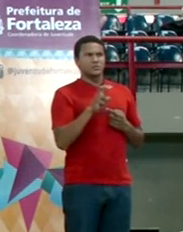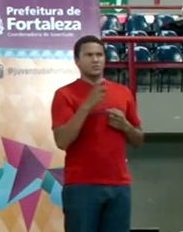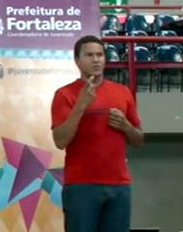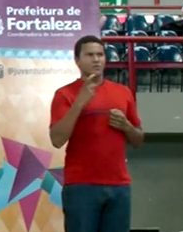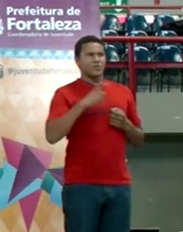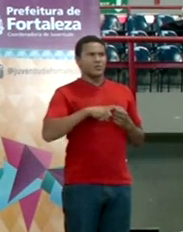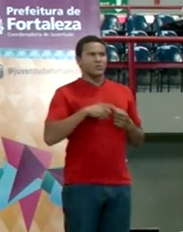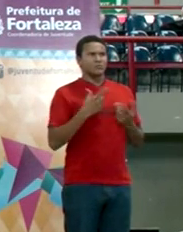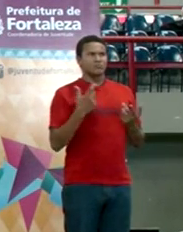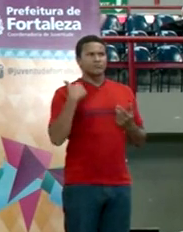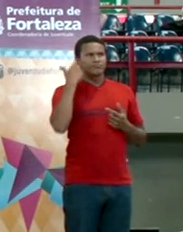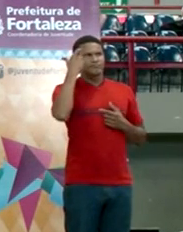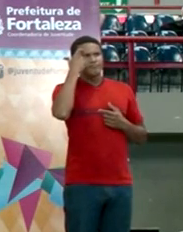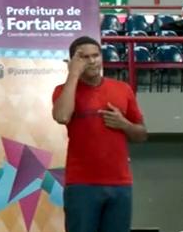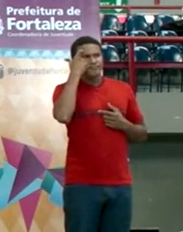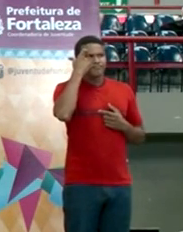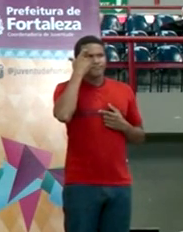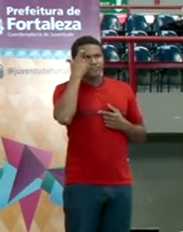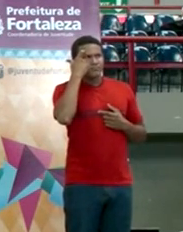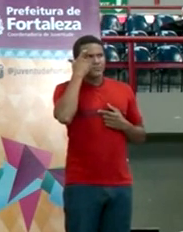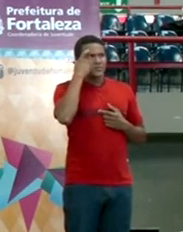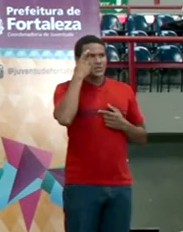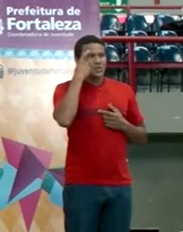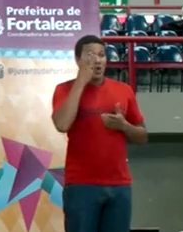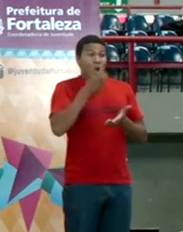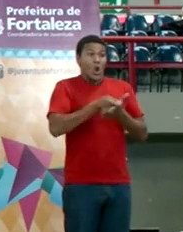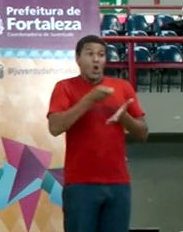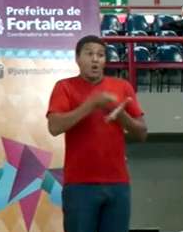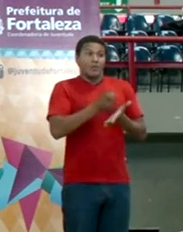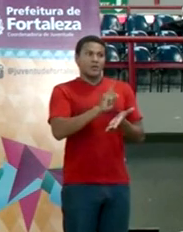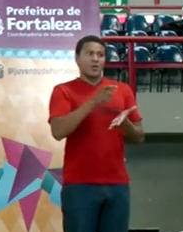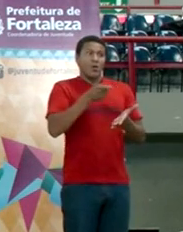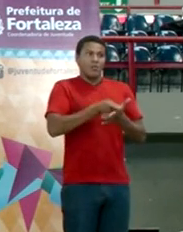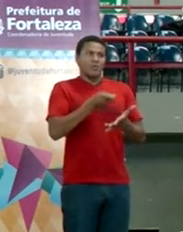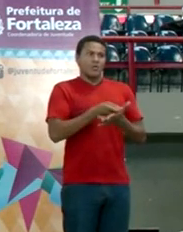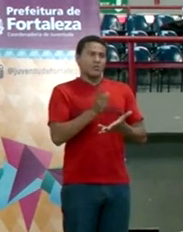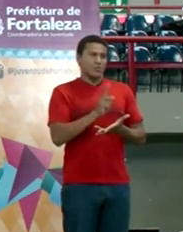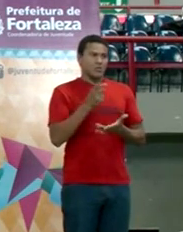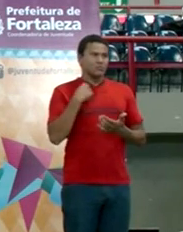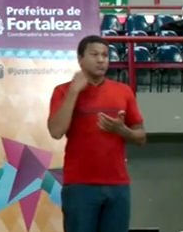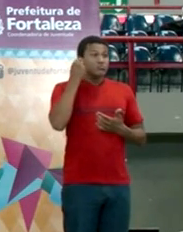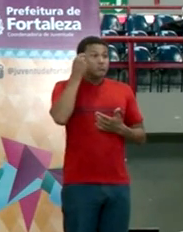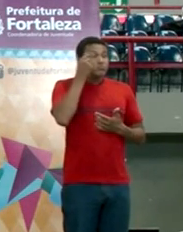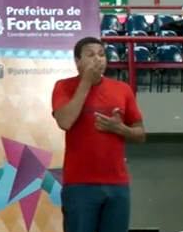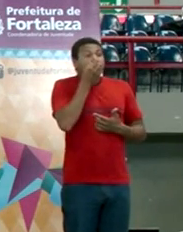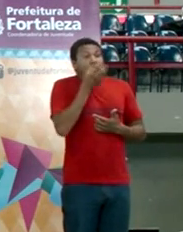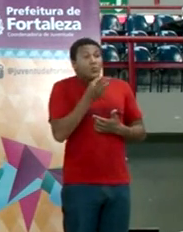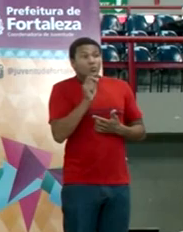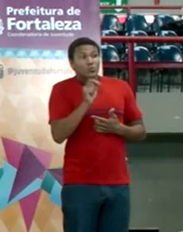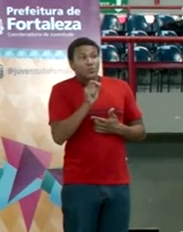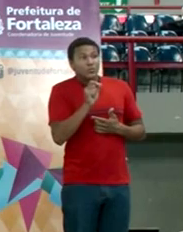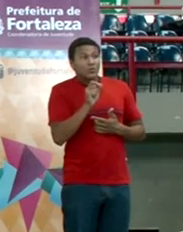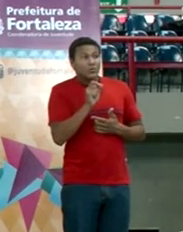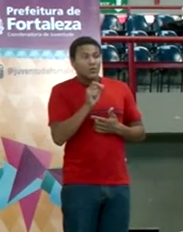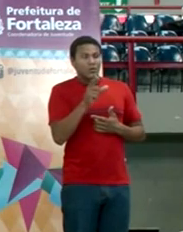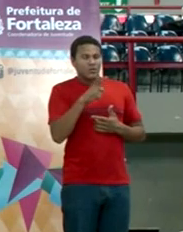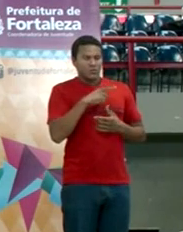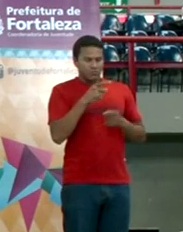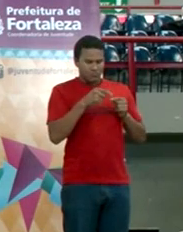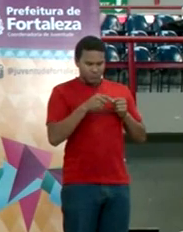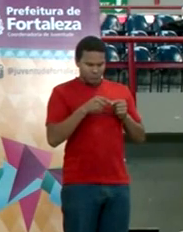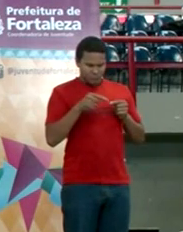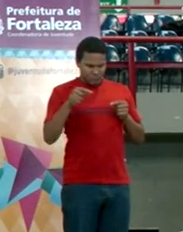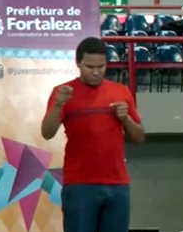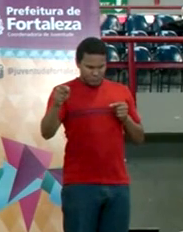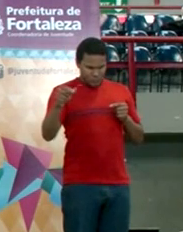é interessante? Não é obrigado. O que é interessante para facilitar meu cálculo? Que eu estabeleça uma distância que dê